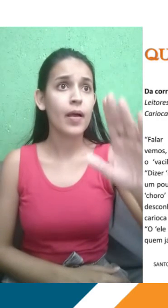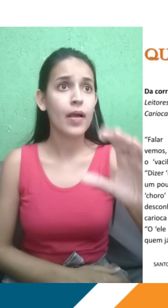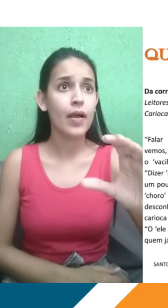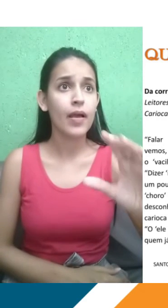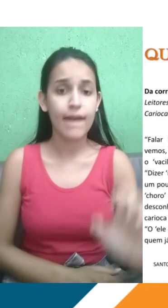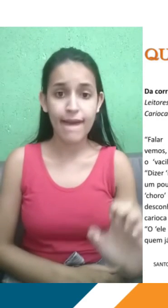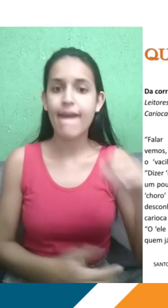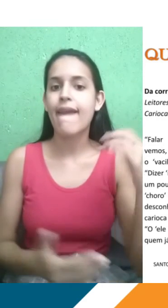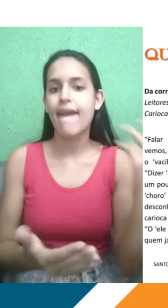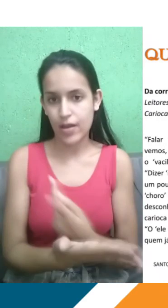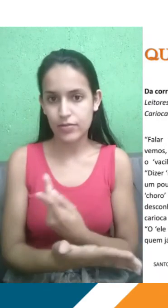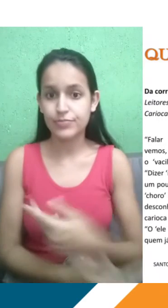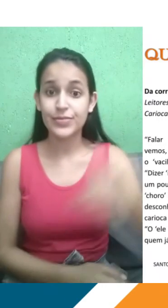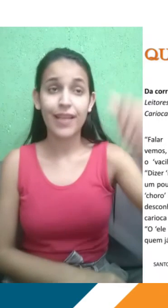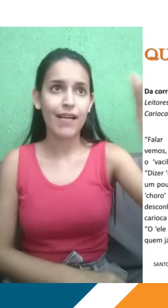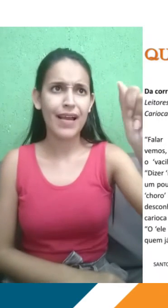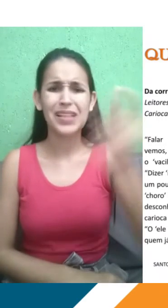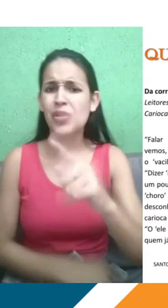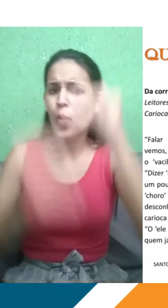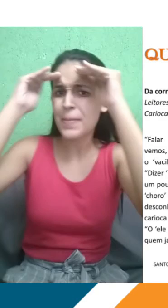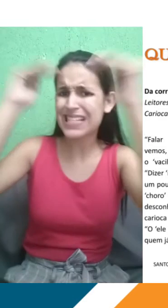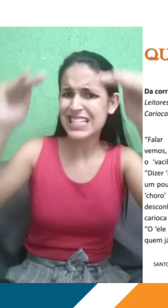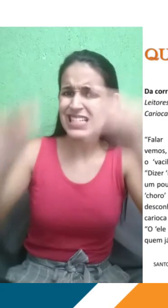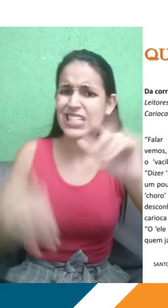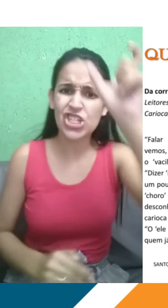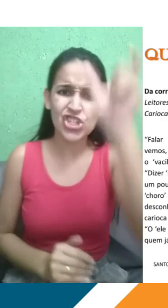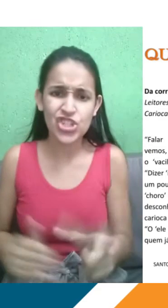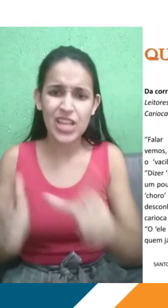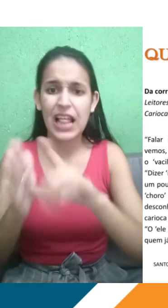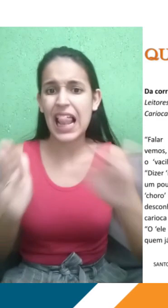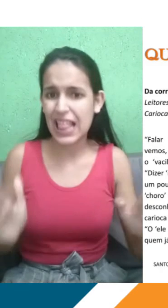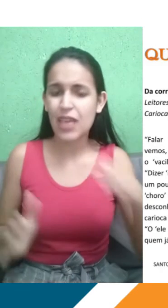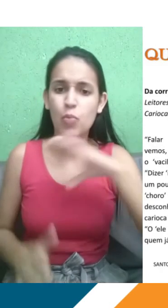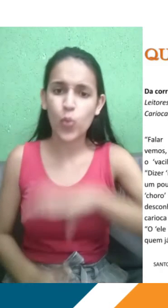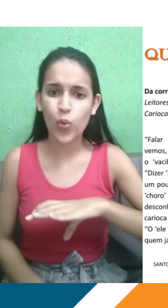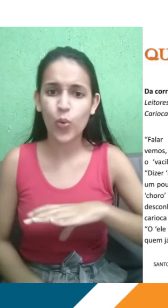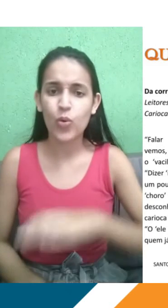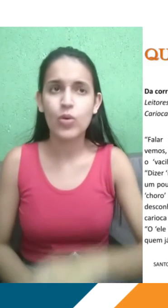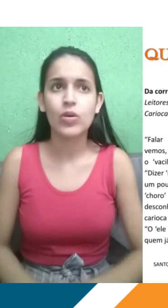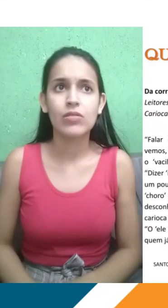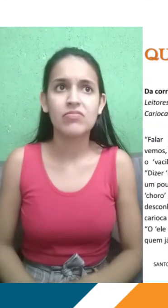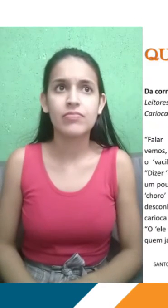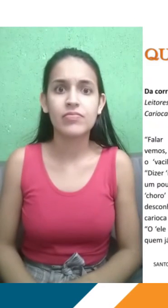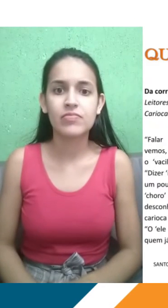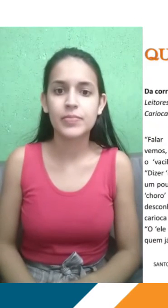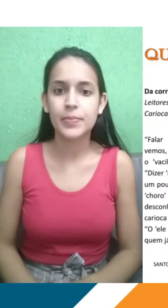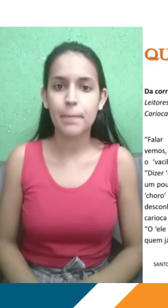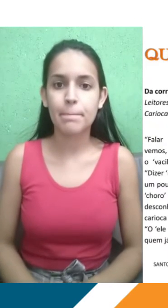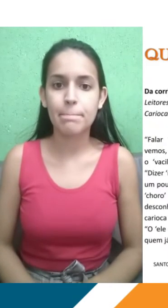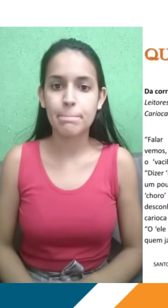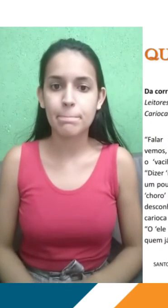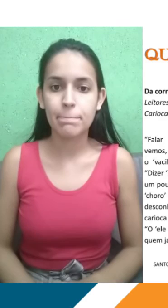essa opção incorreta. Do mesmo modo, a alternativa B torna-se incorreta, pois afirma que ocorre